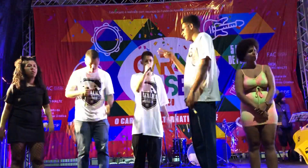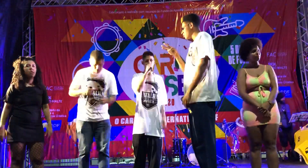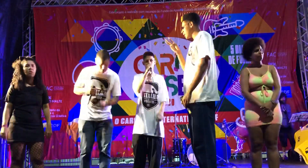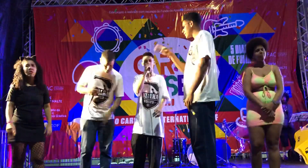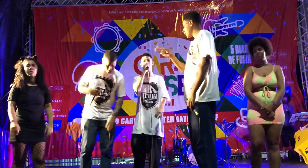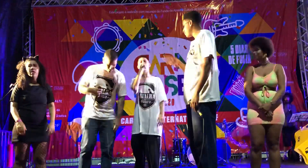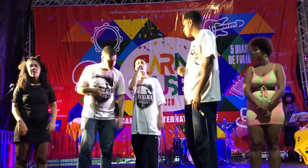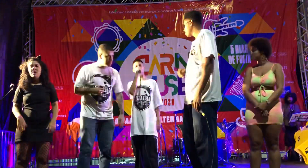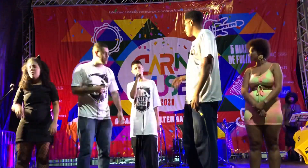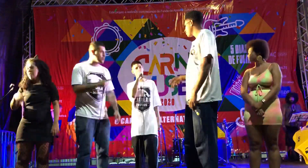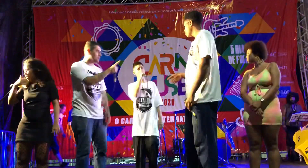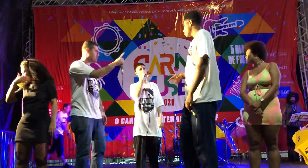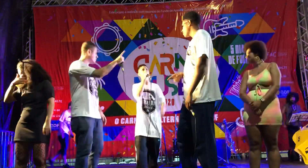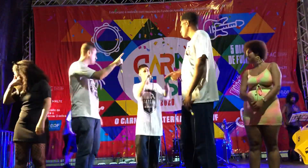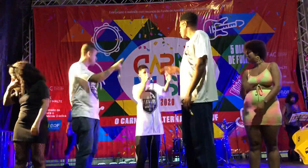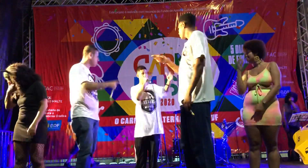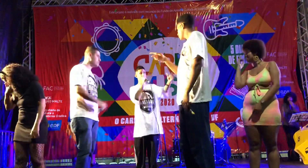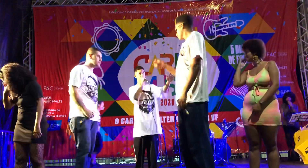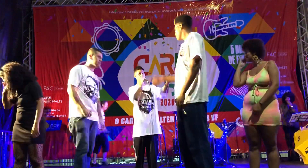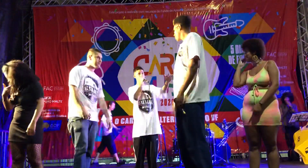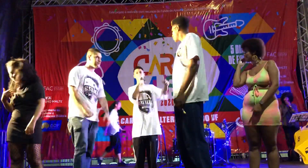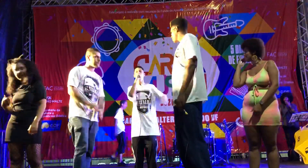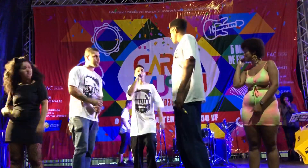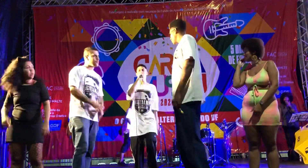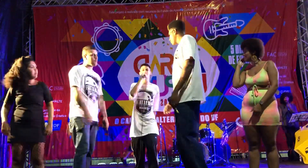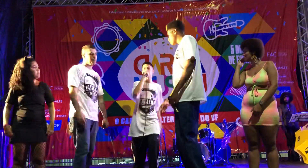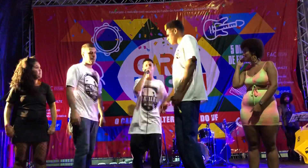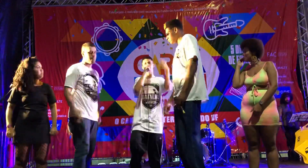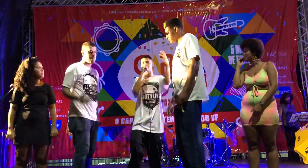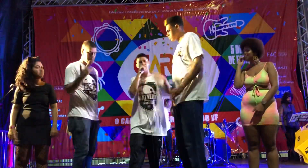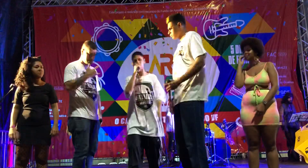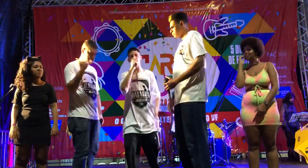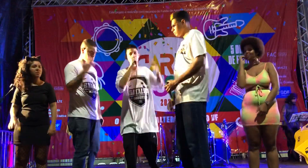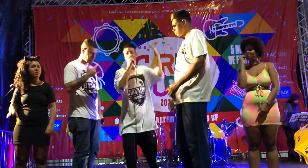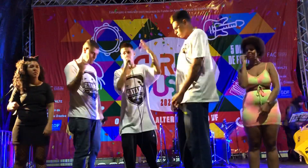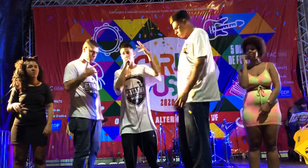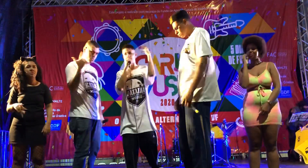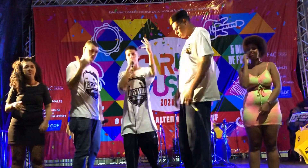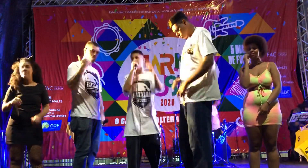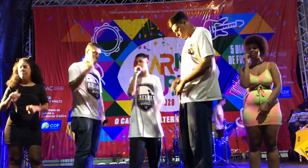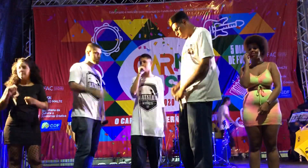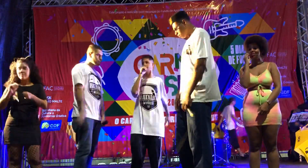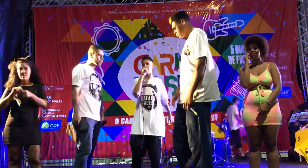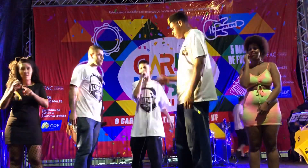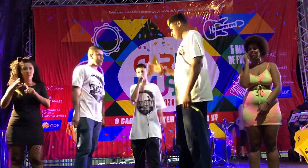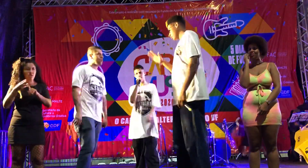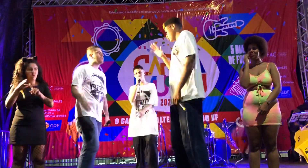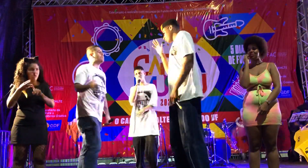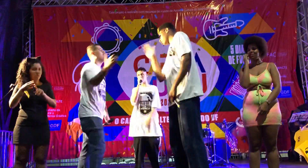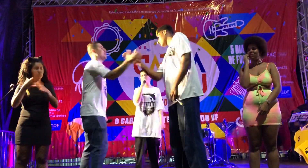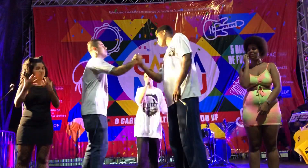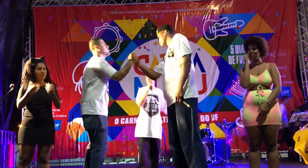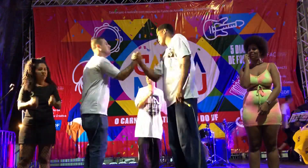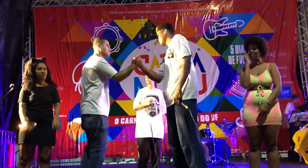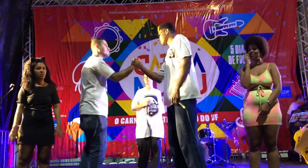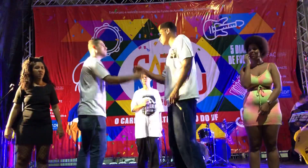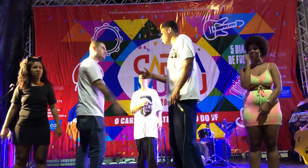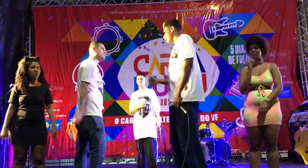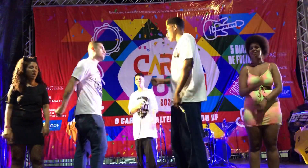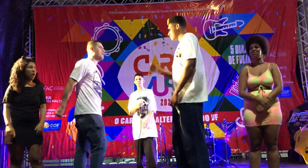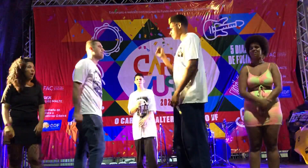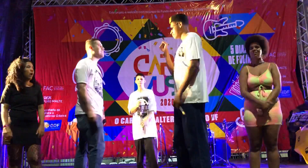É isso então, aí, barulho pra batalha. Você achou que deu terceiro? Quem te falou que deu terceiro, então é isso, terceiro round na casa. Poucas.